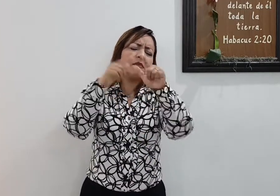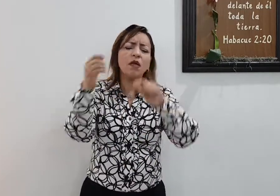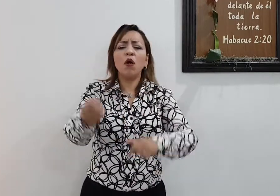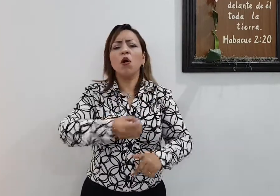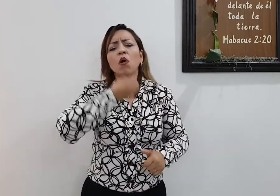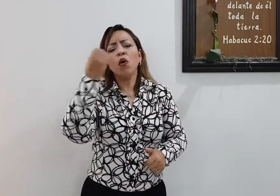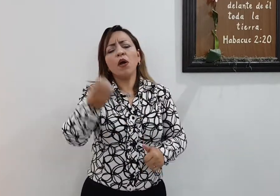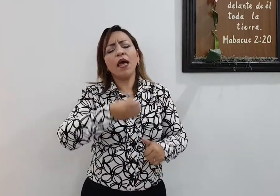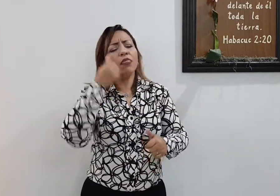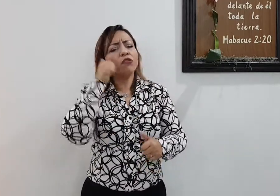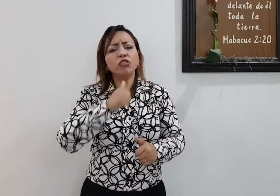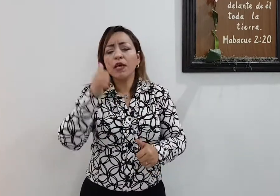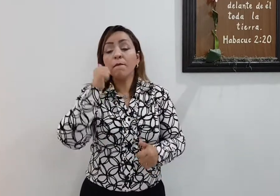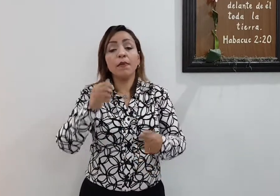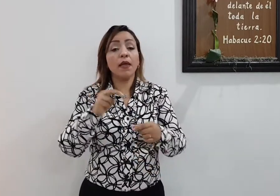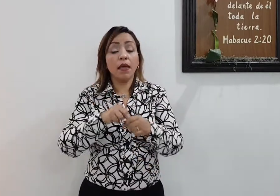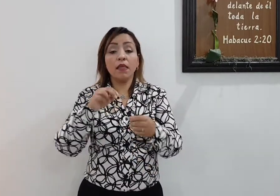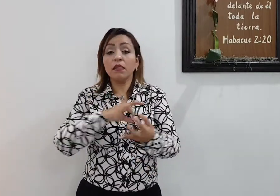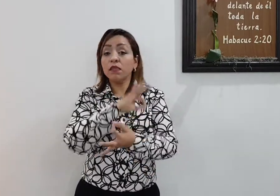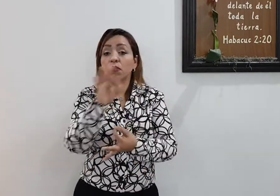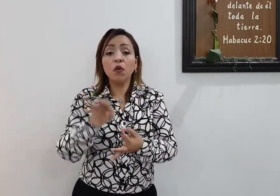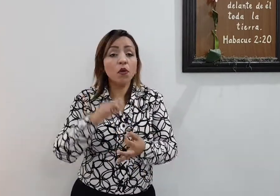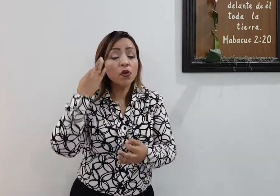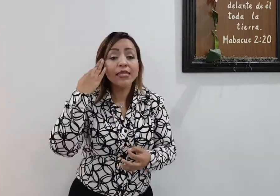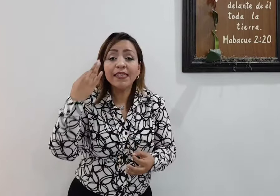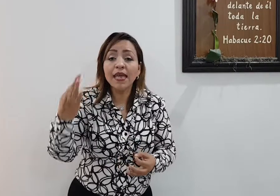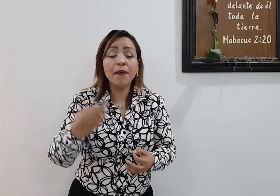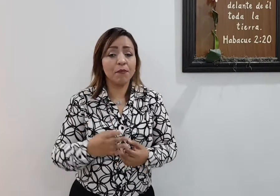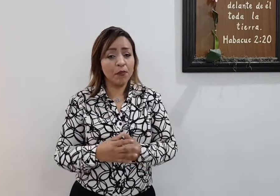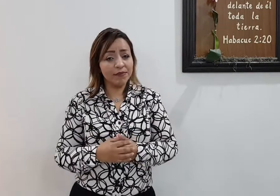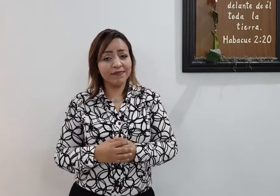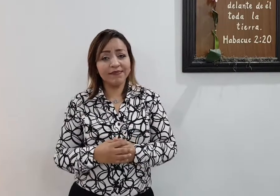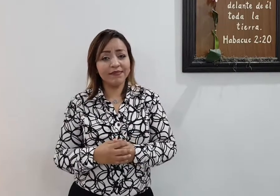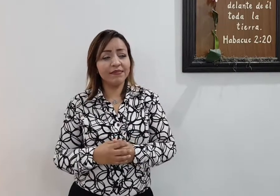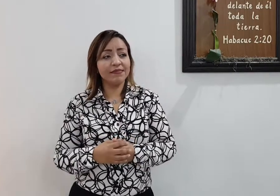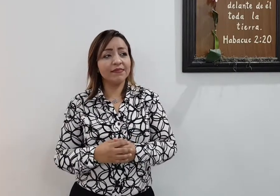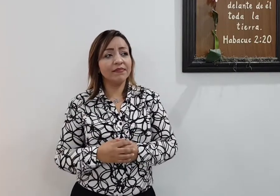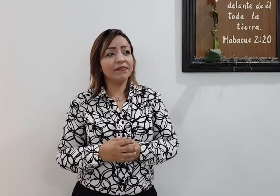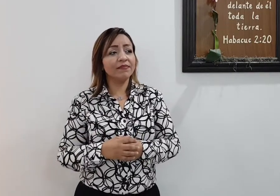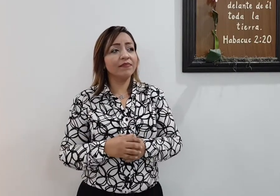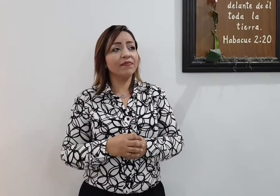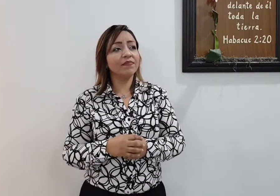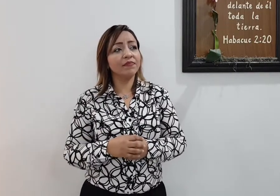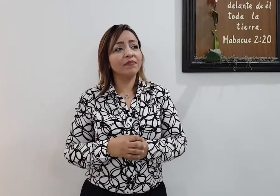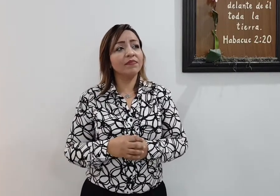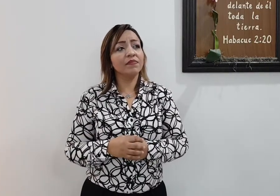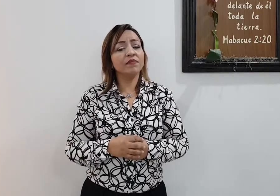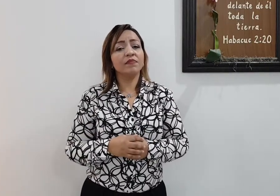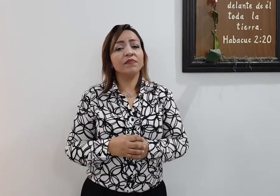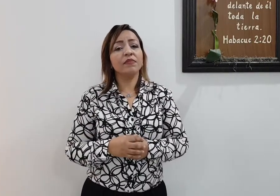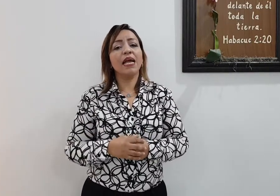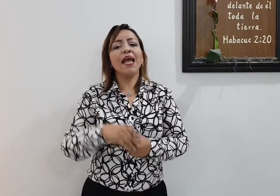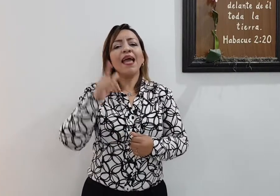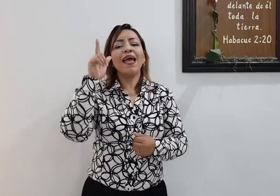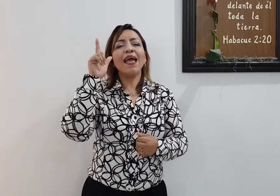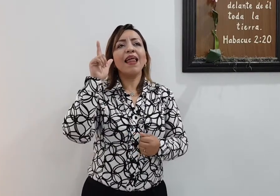la oración tiene poder en sí mismo? Tampoco, hermanos. La idea de orar sin dejar de hacerlo